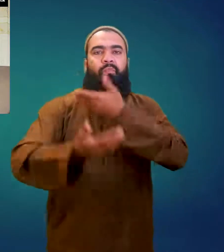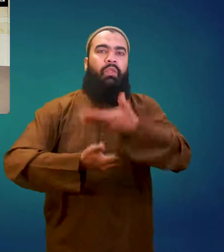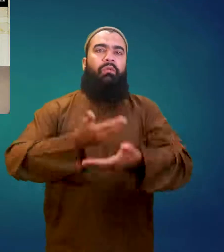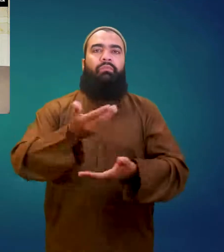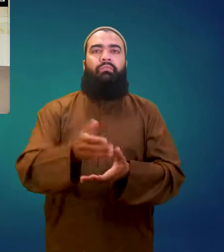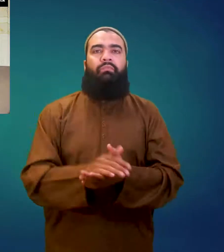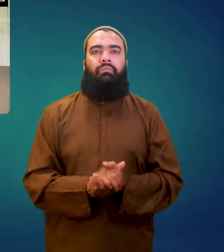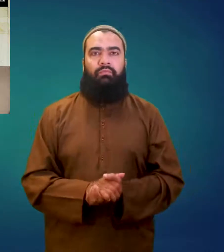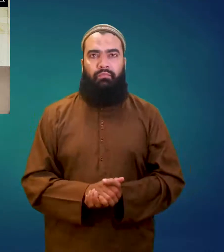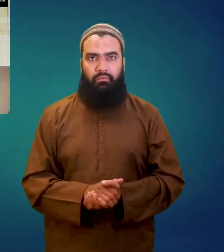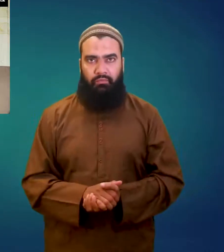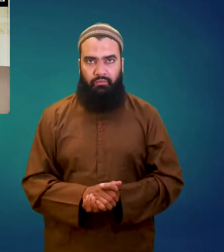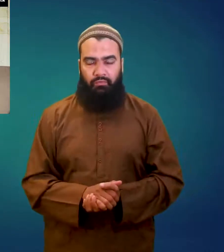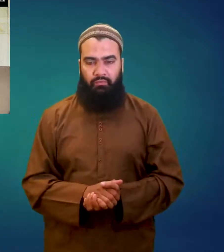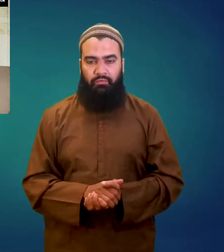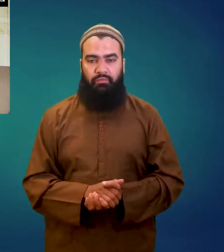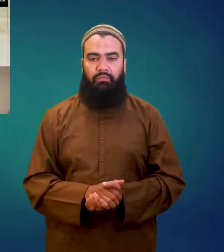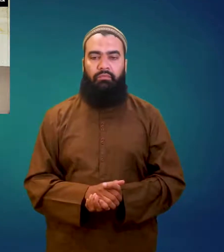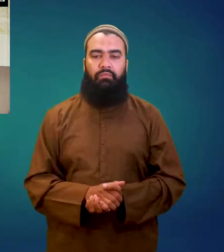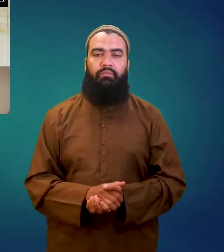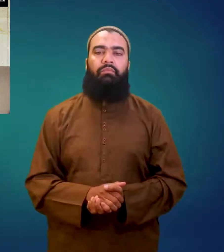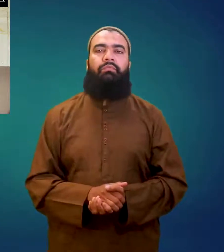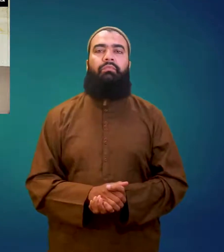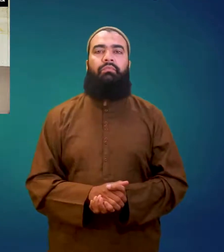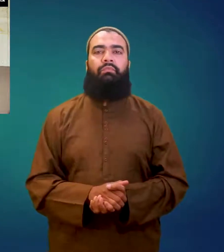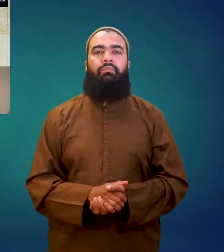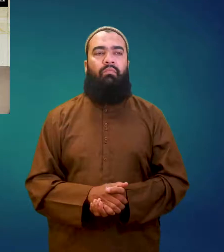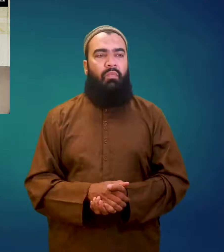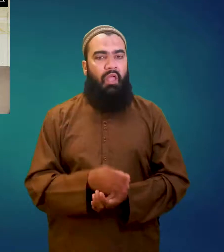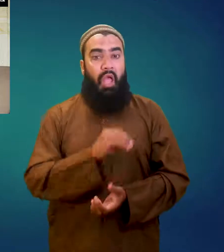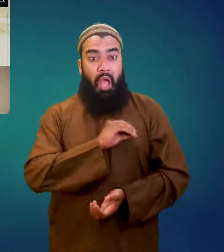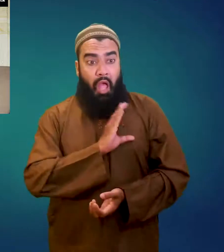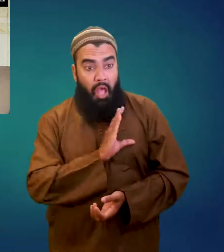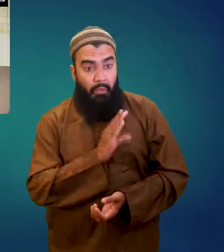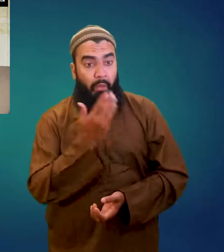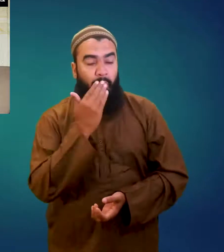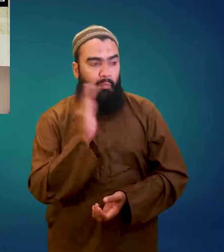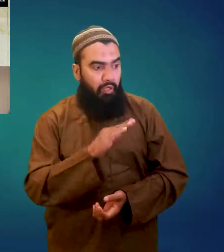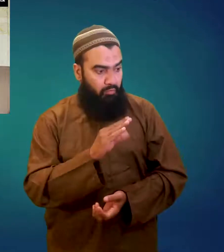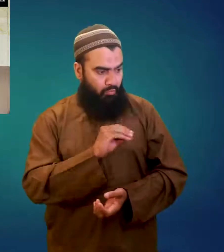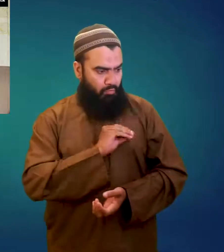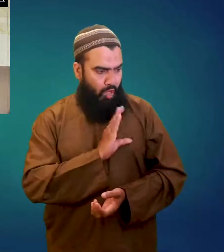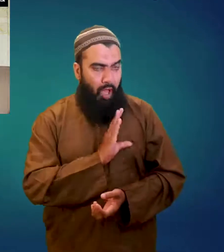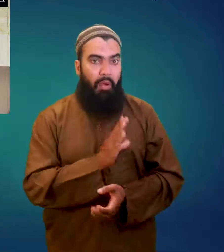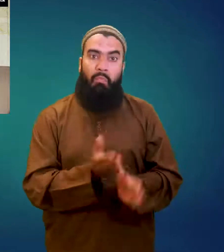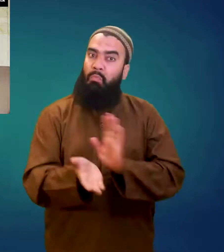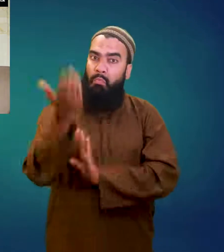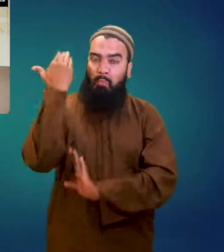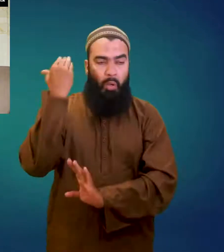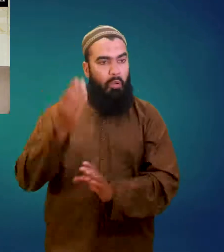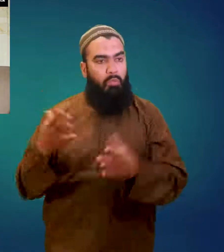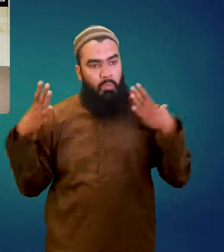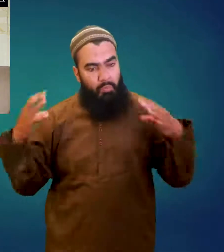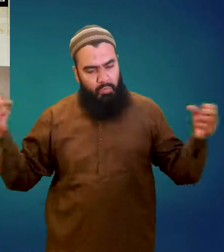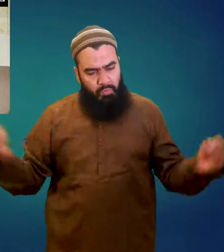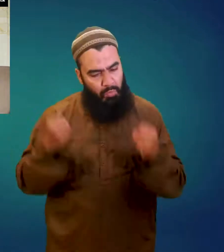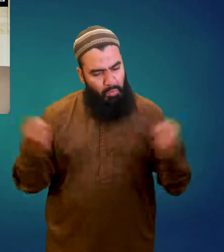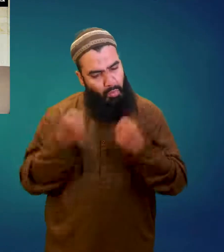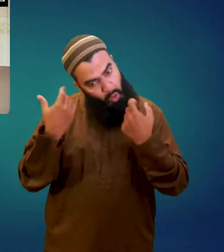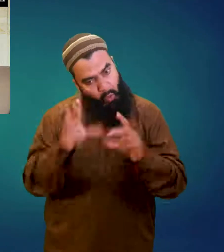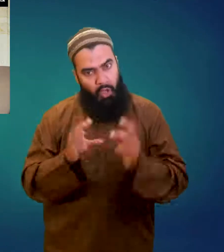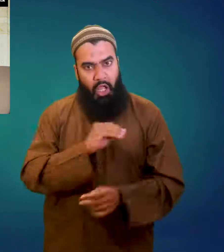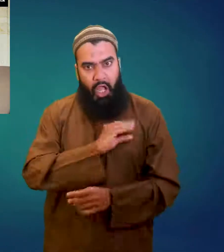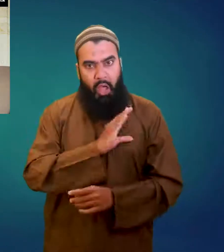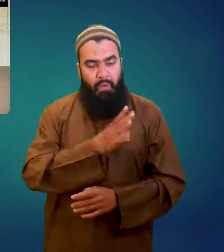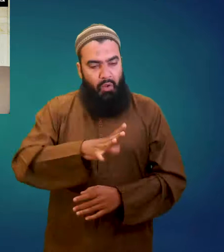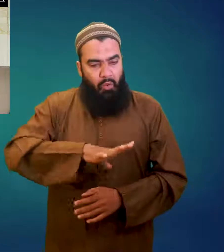33، وَلَا تُبْطِلُوا أَعْمَالَكُمْ۔ اعمال کا ضائع ہونا کفر کی وجہ سے